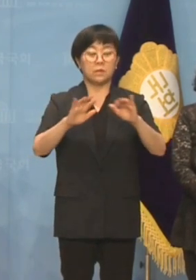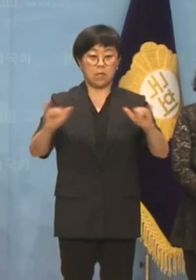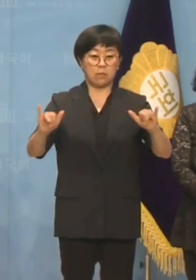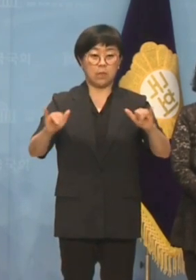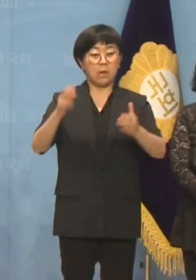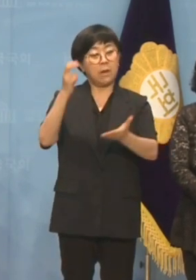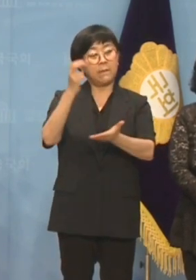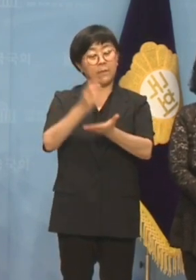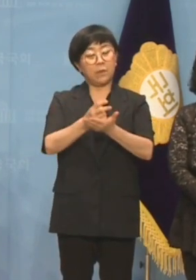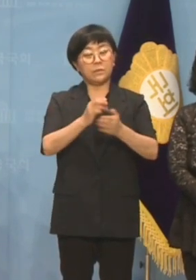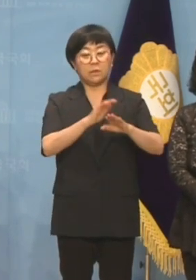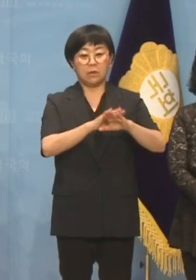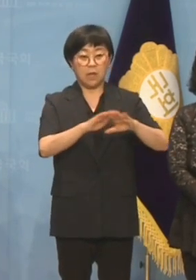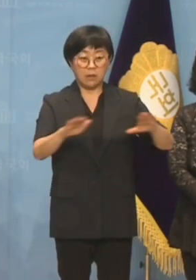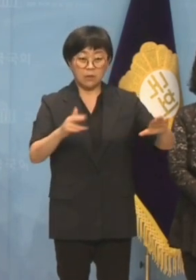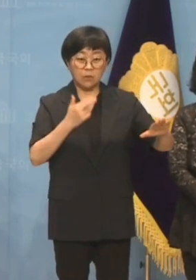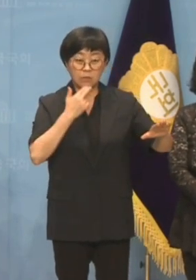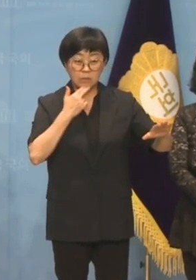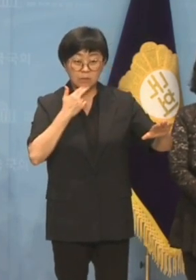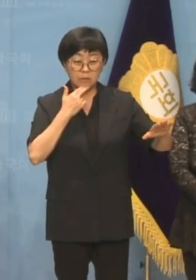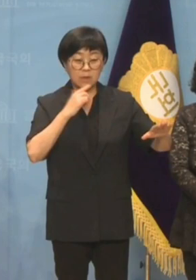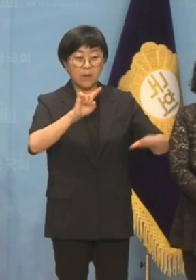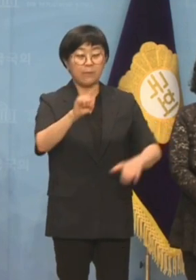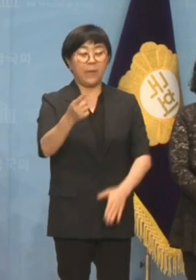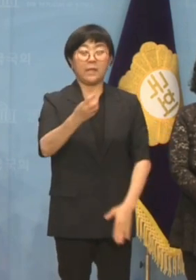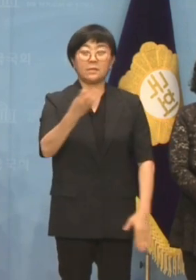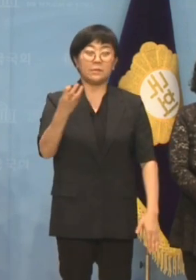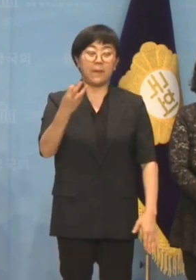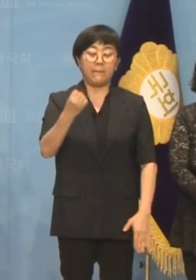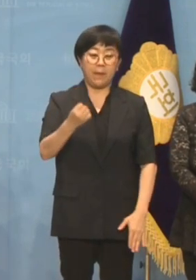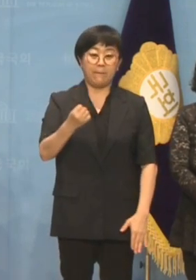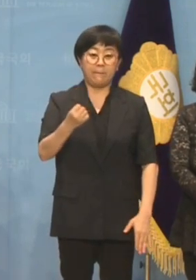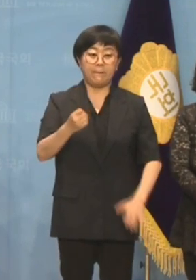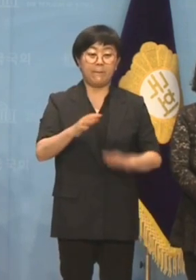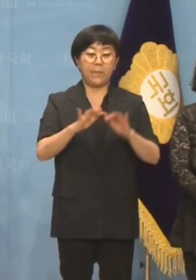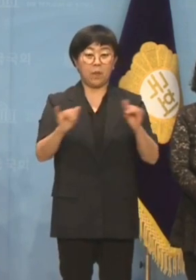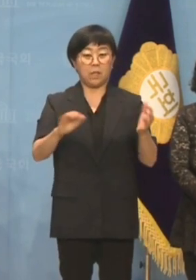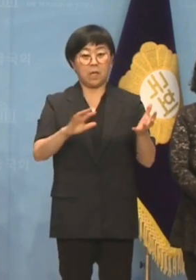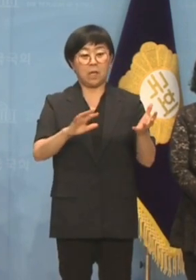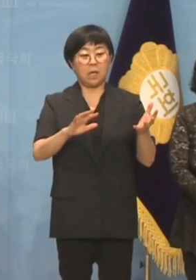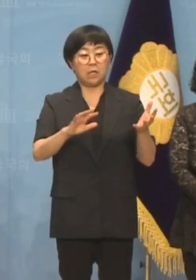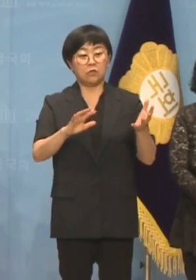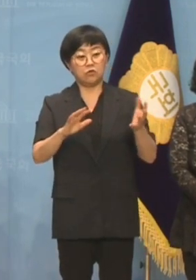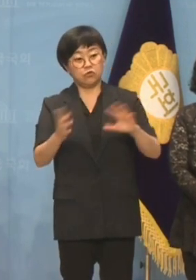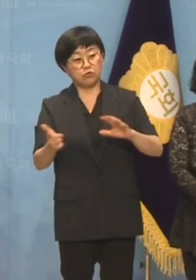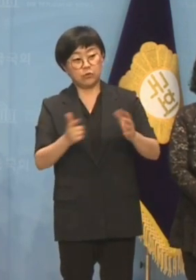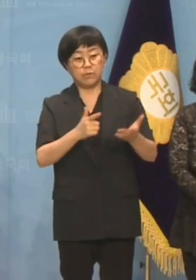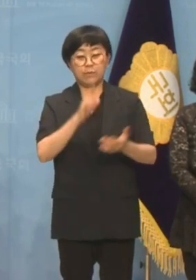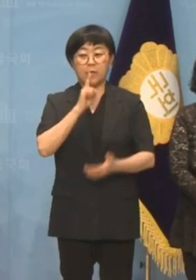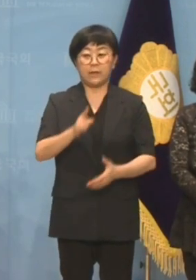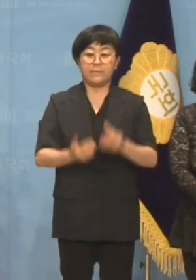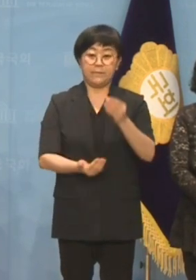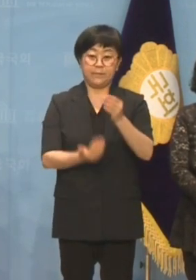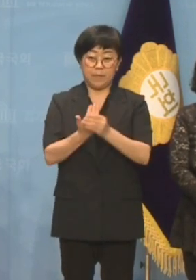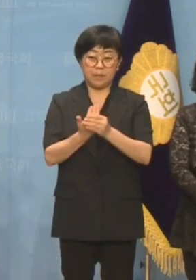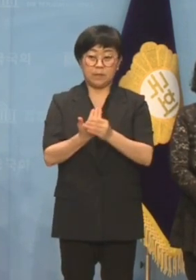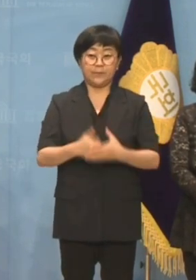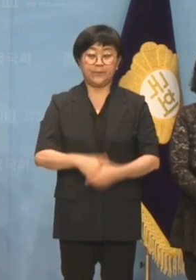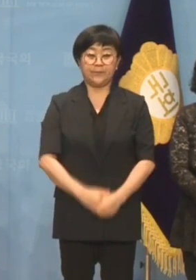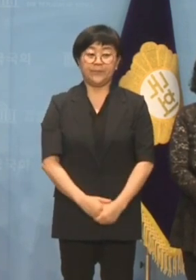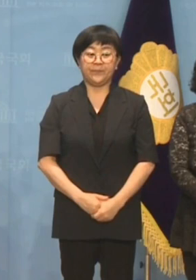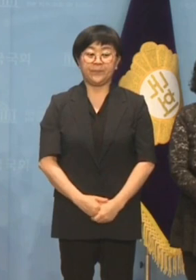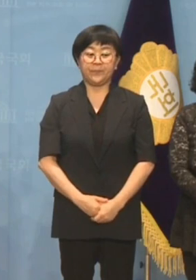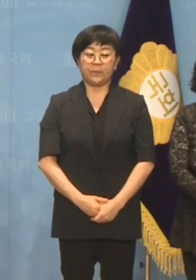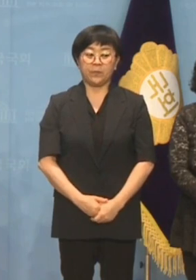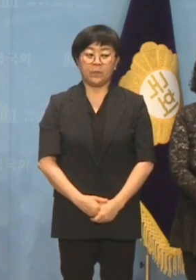아무 법적 조치 없이 113만 명의 희생자를 발생시켰습니다.